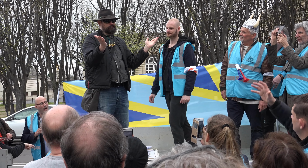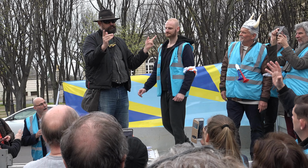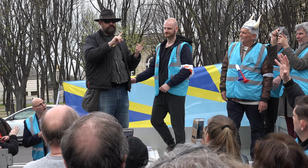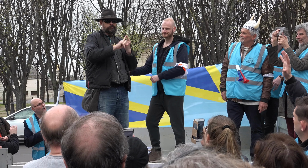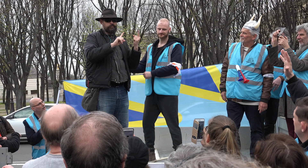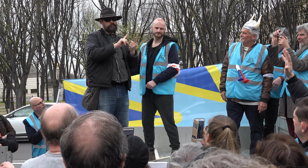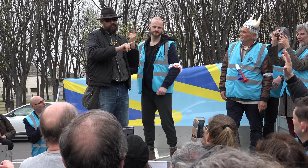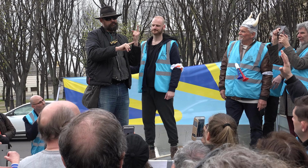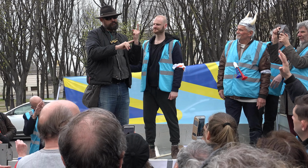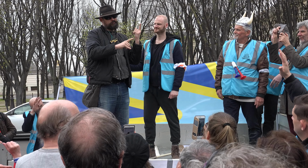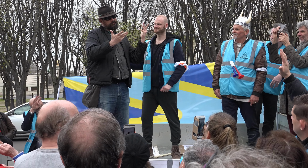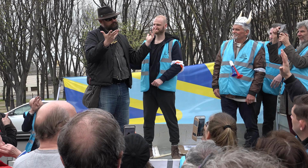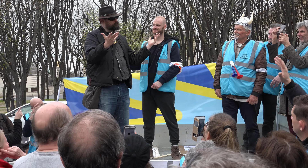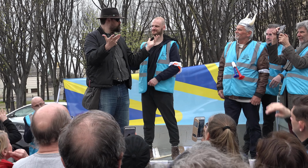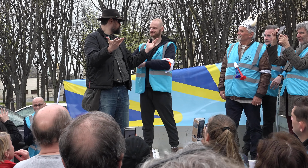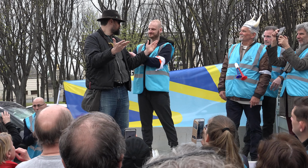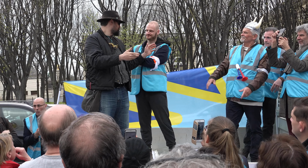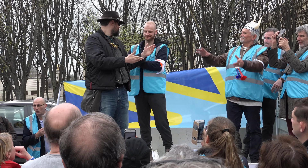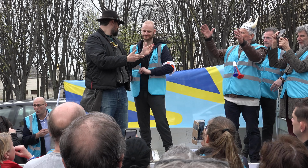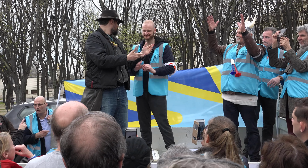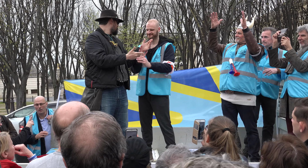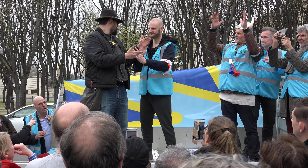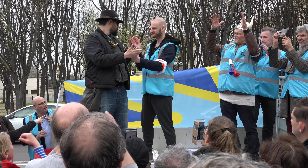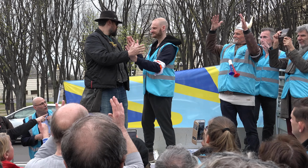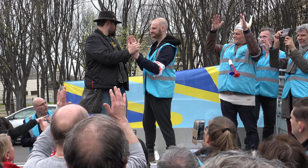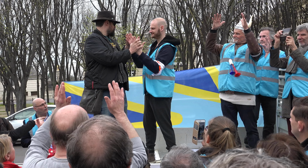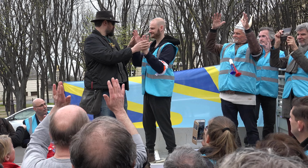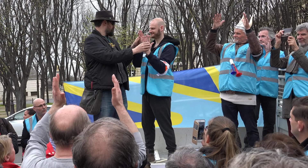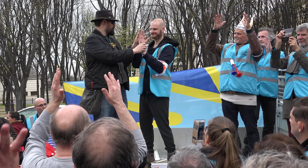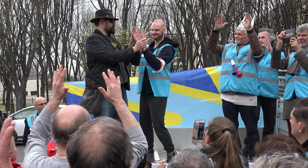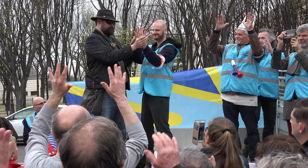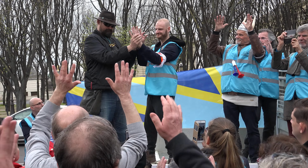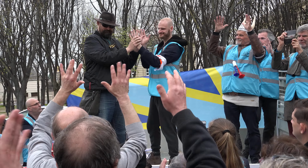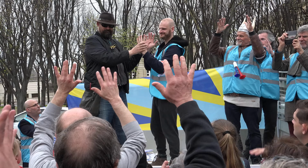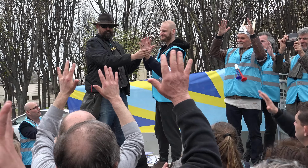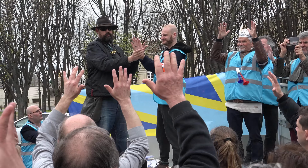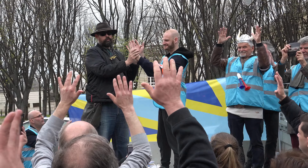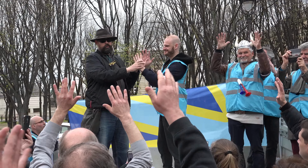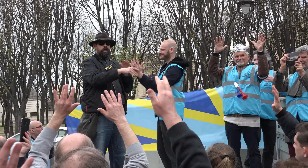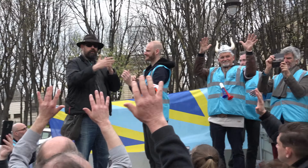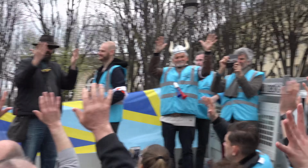On a le droit à cette accessibilité. Il est important qu'on nous la. Aujourd'hui, on nous la donne. On nous le donne.